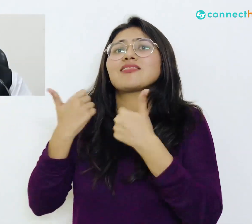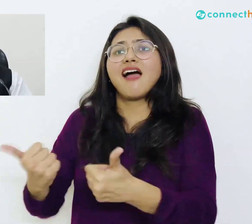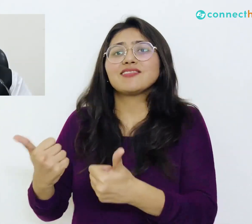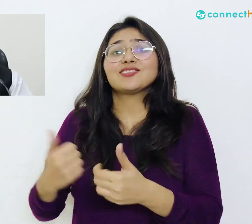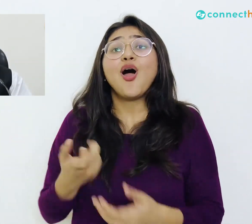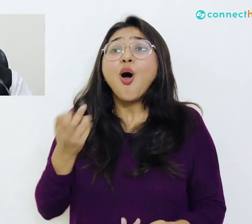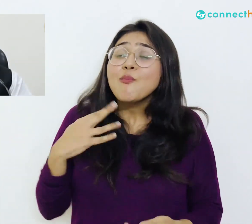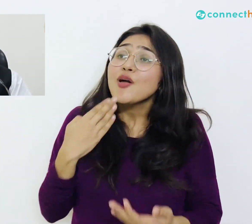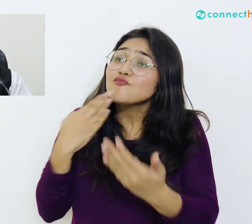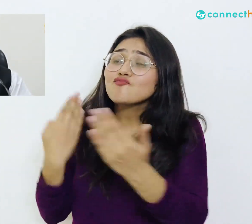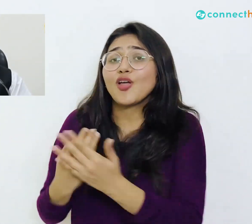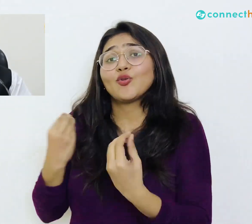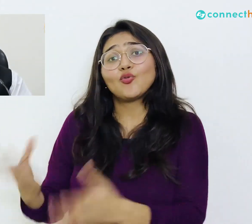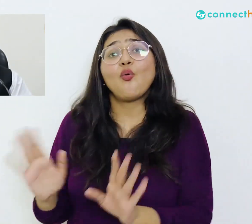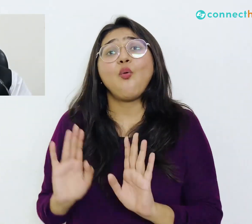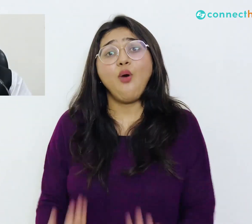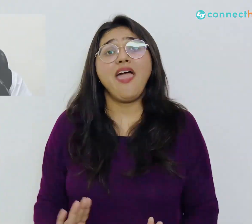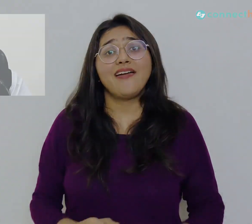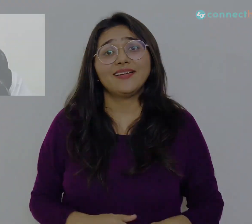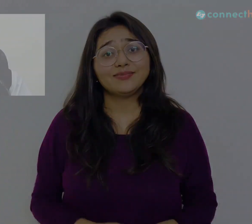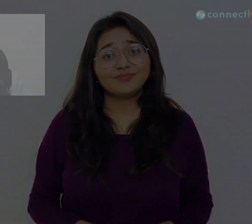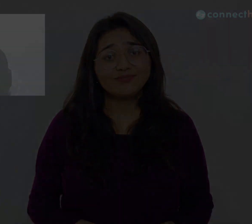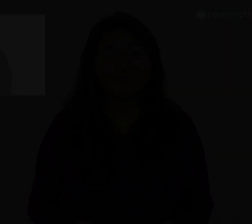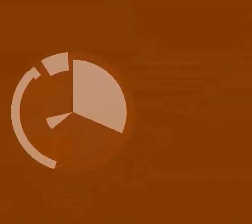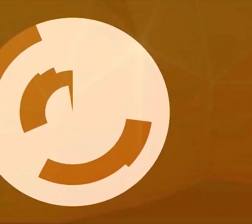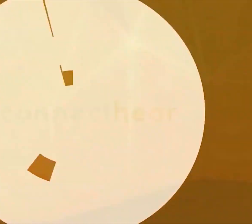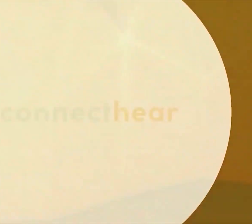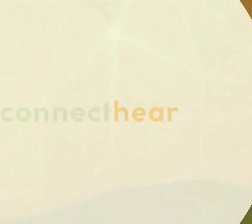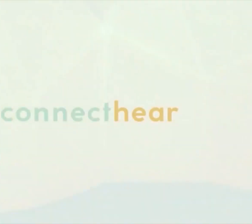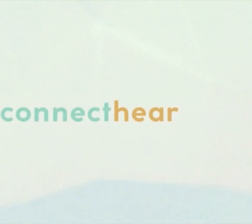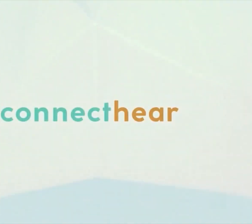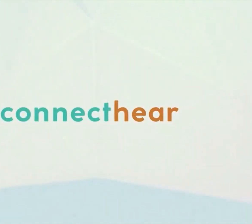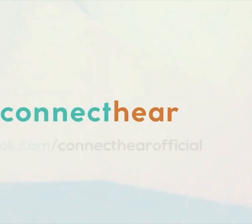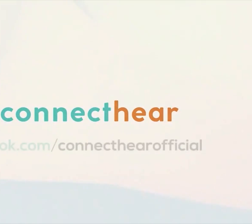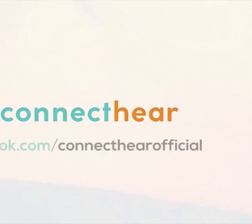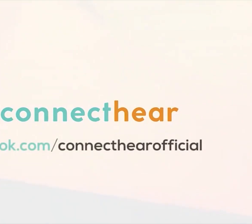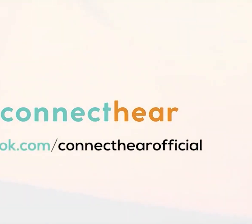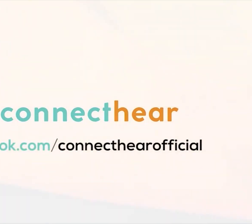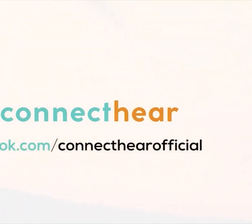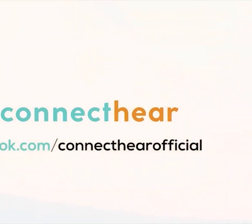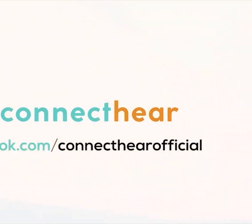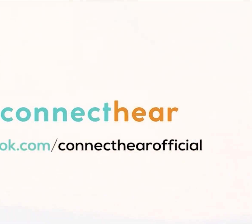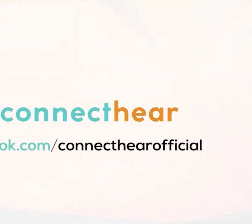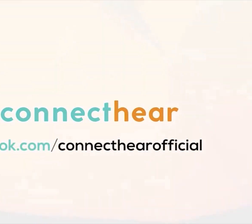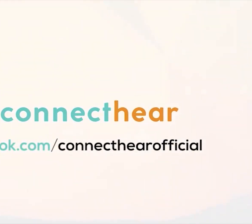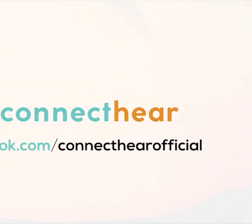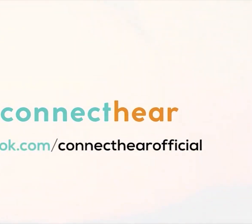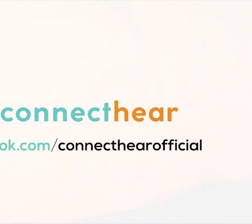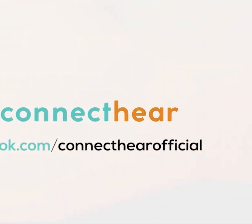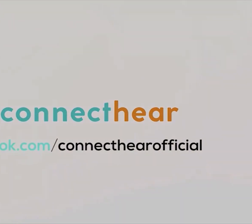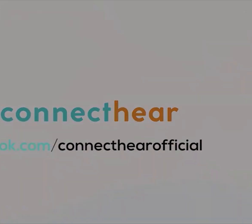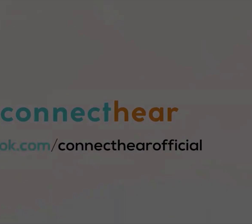کو ہم پوری طرح کھول رہے ہیں اور انشاءاللہ پورے ان کو انسینٹیوز بھی دے رہے ہیں. میں ریپیٹ کرتا ہوں، کبھی پاکستان کی